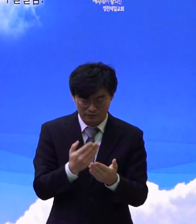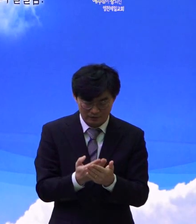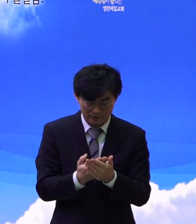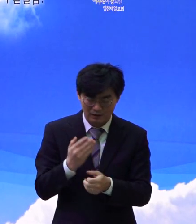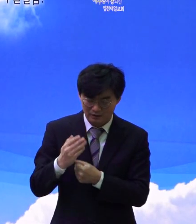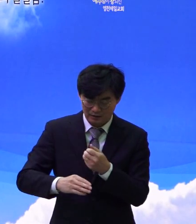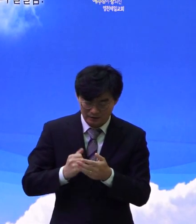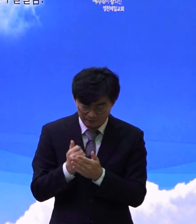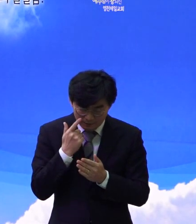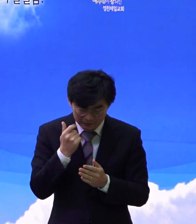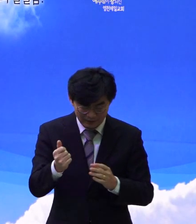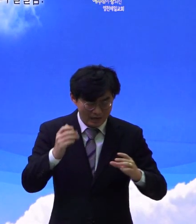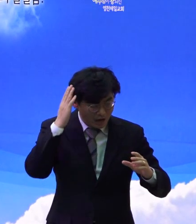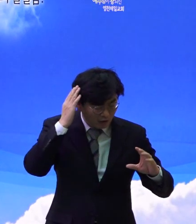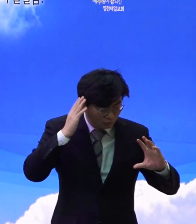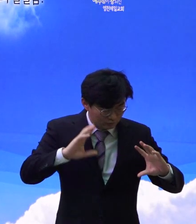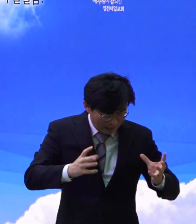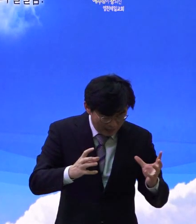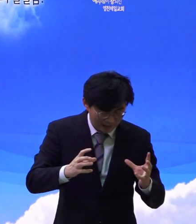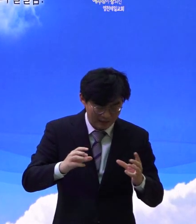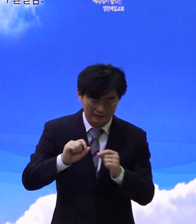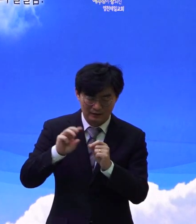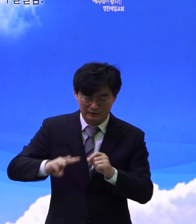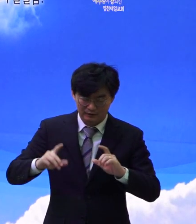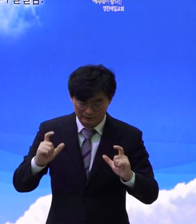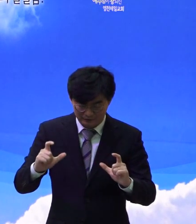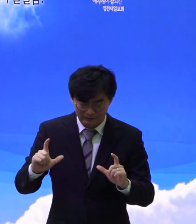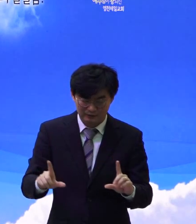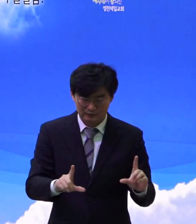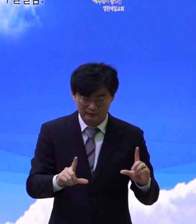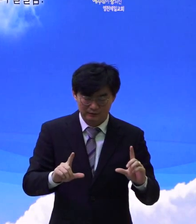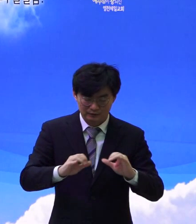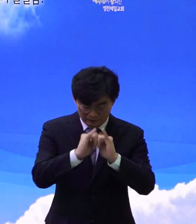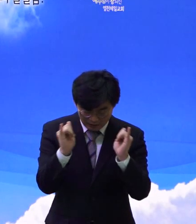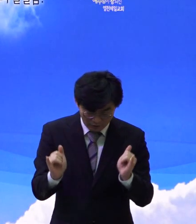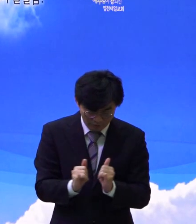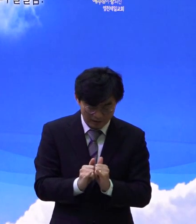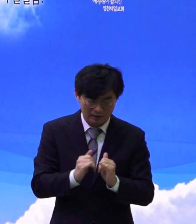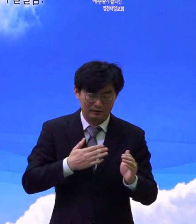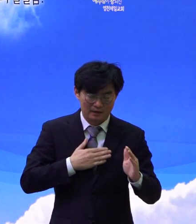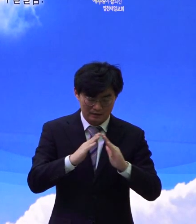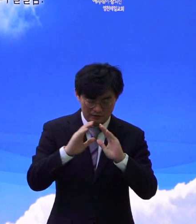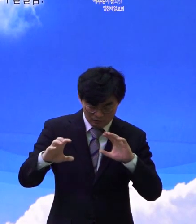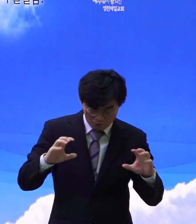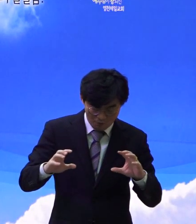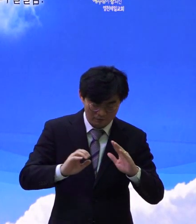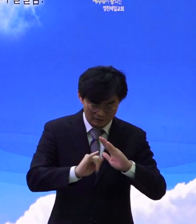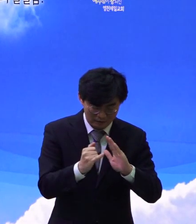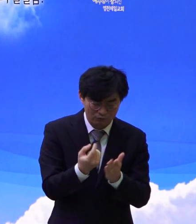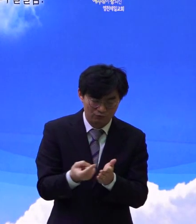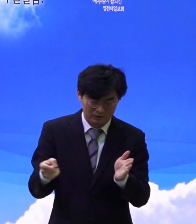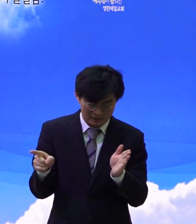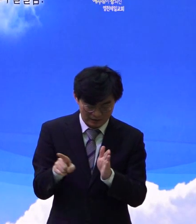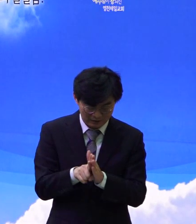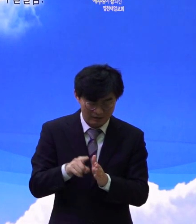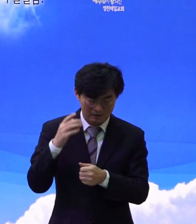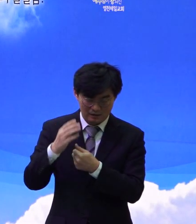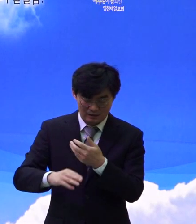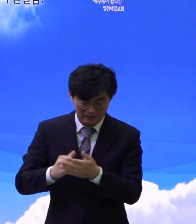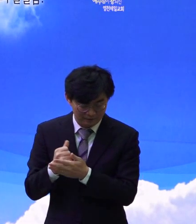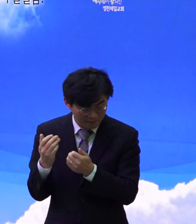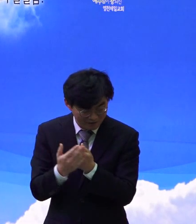아버지, 국가와 지역사회, 내 이웃과 몸된 교회와 직장과 가족을 위하여 하나님의